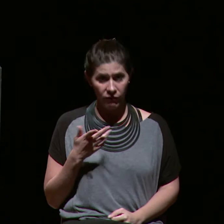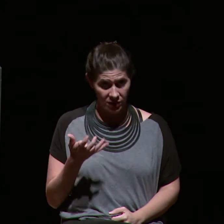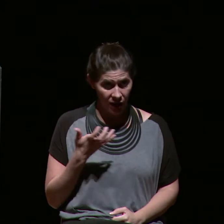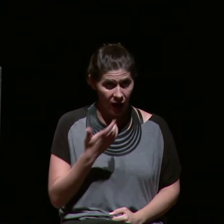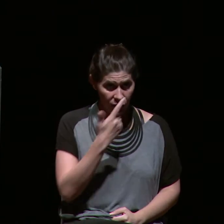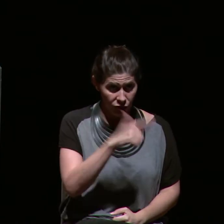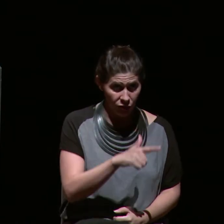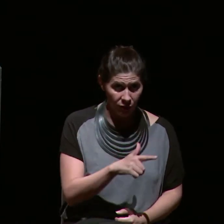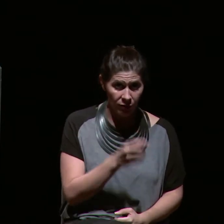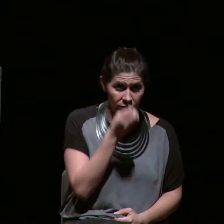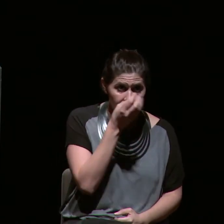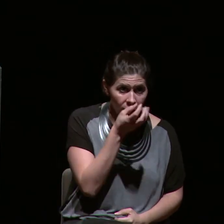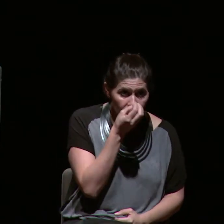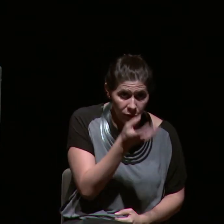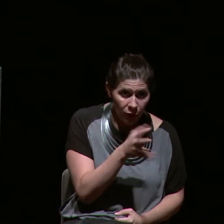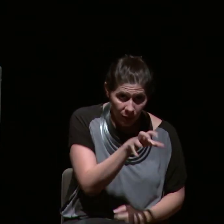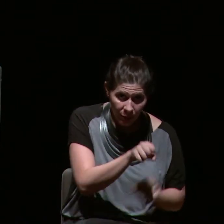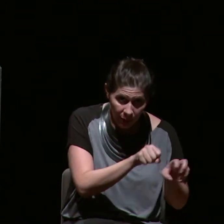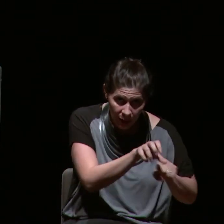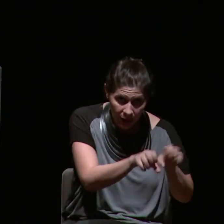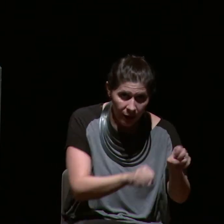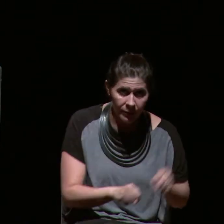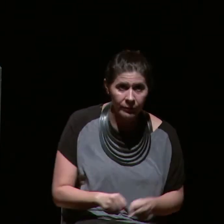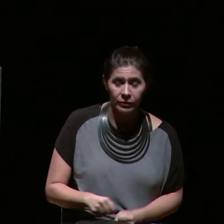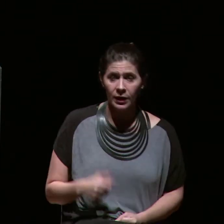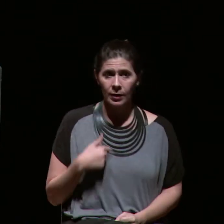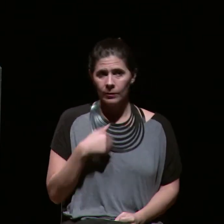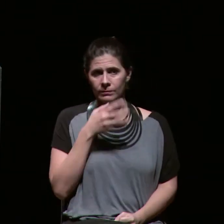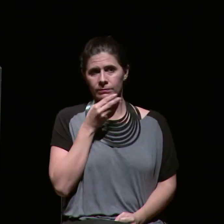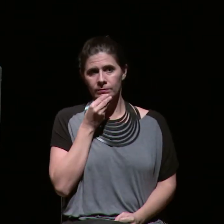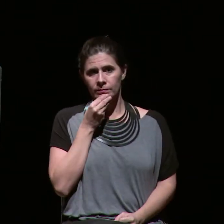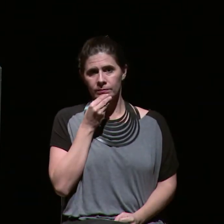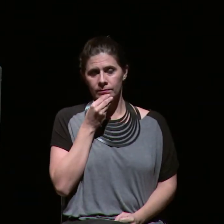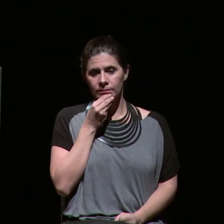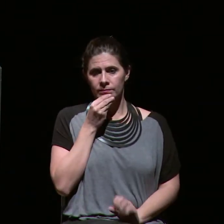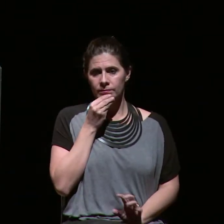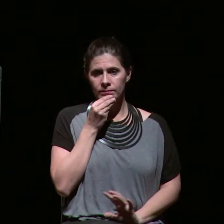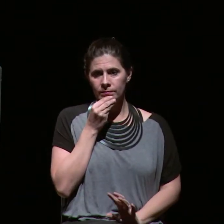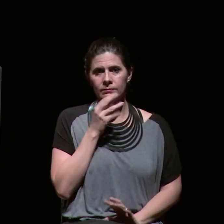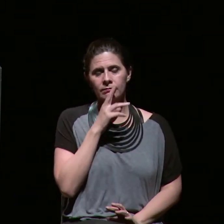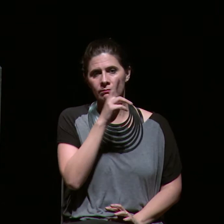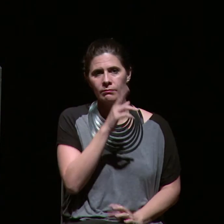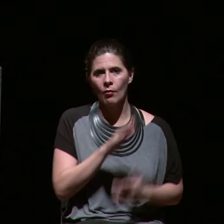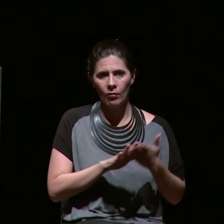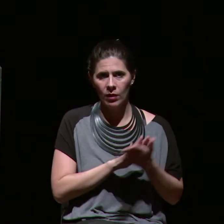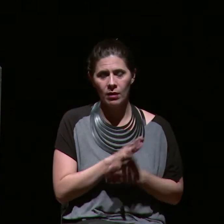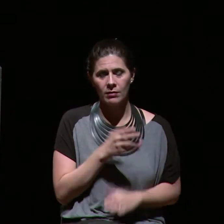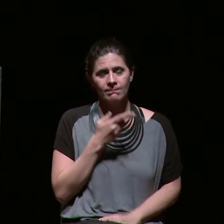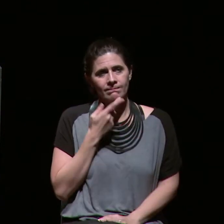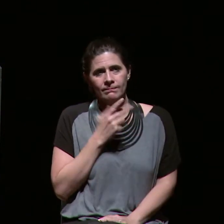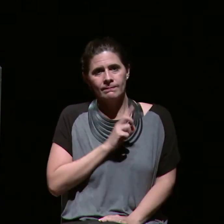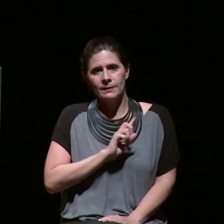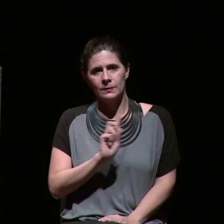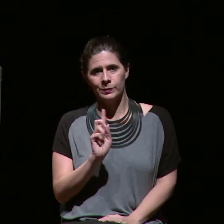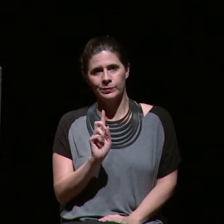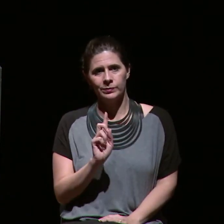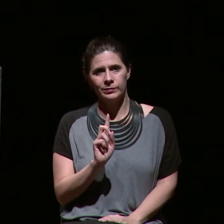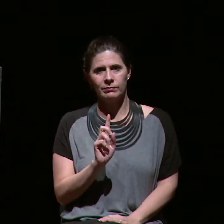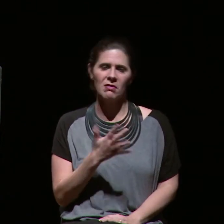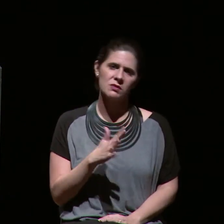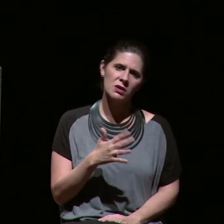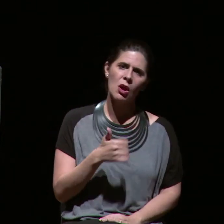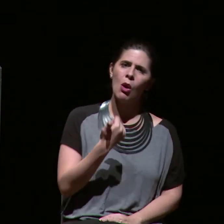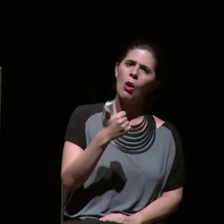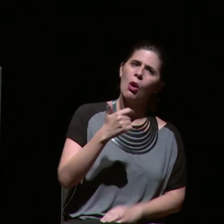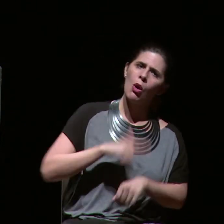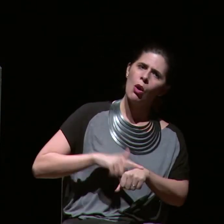de seu gerânio. Como não quis responder, por pouco não me repetir o tratamento e tive por bem dizer não. Seria mais ou menos 11 horas